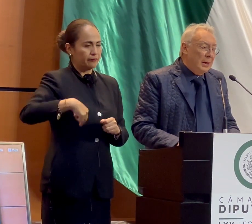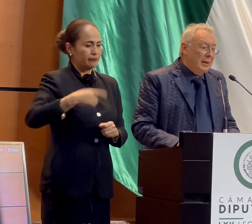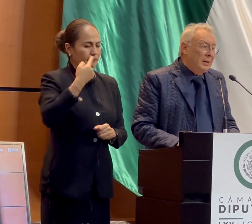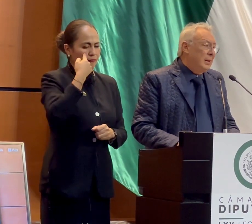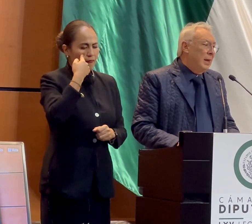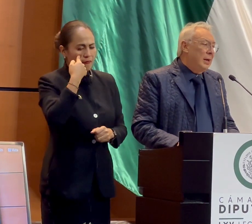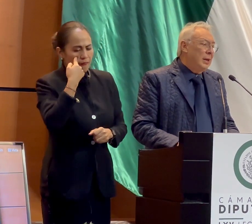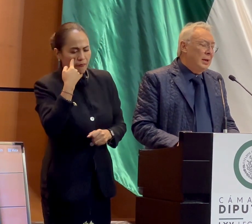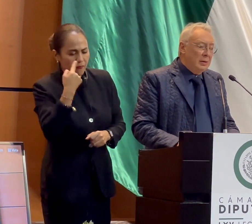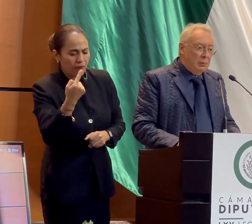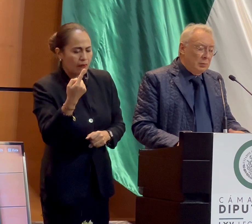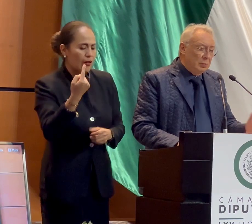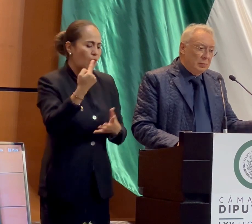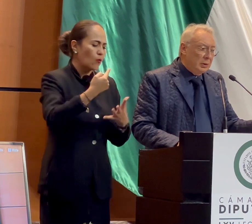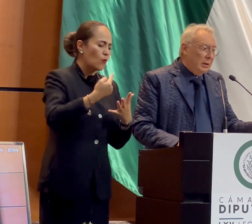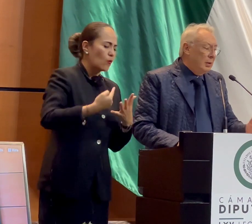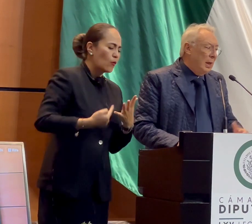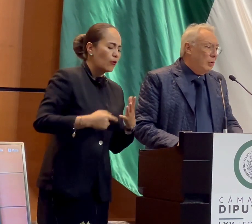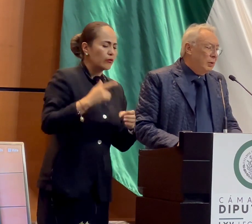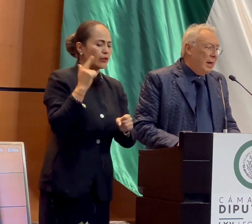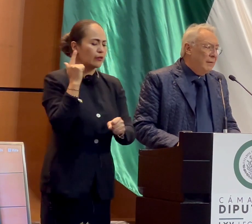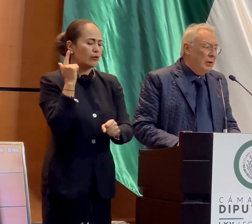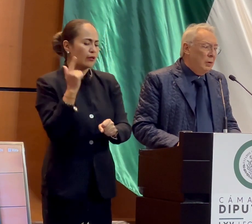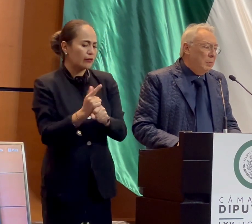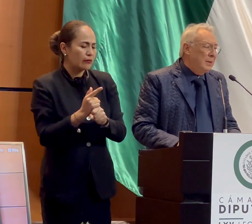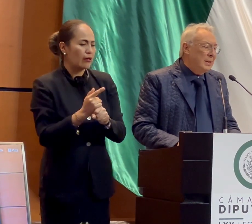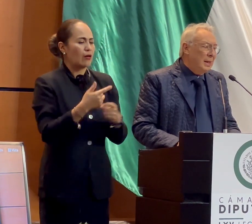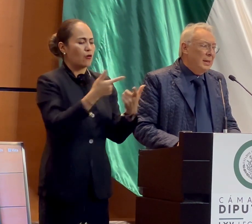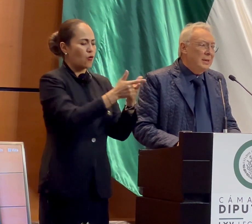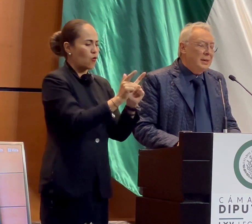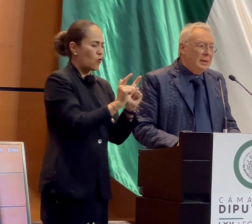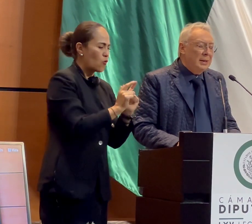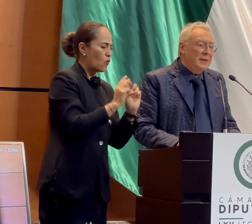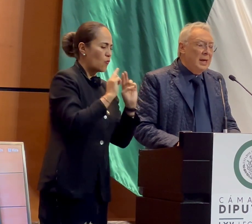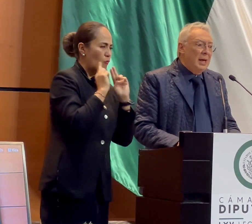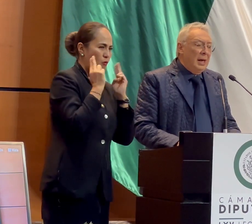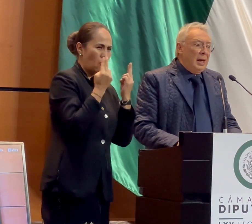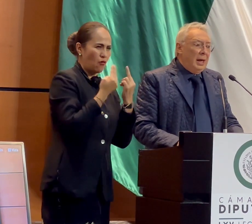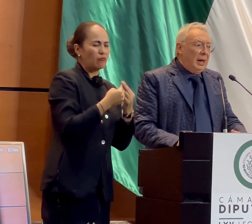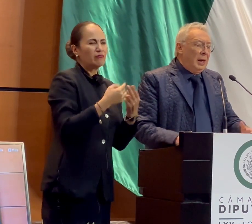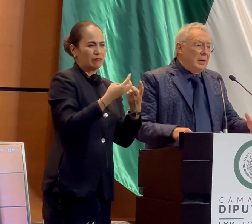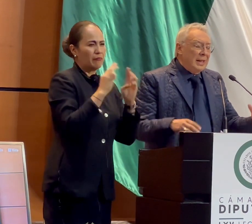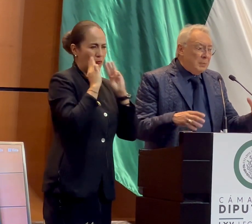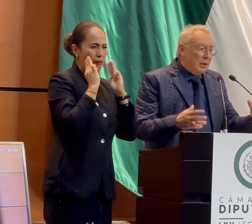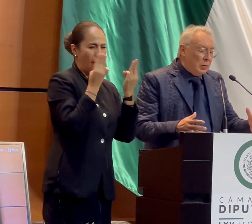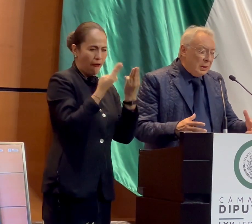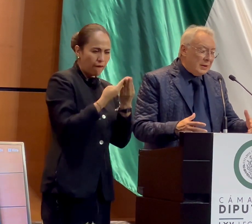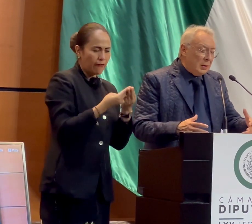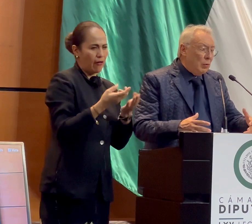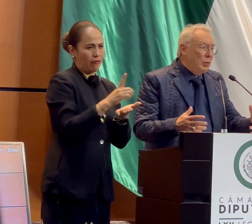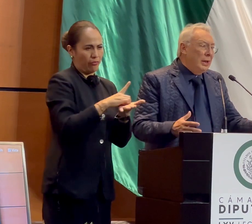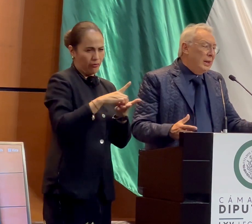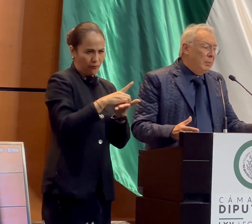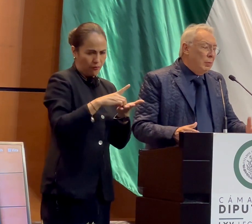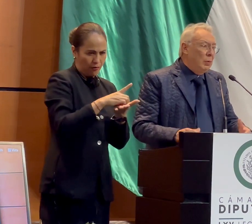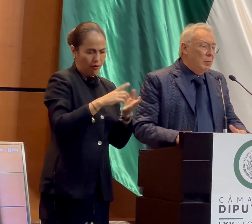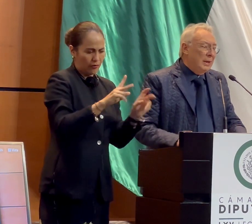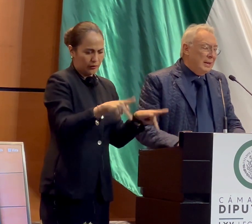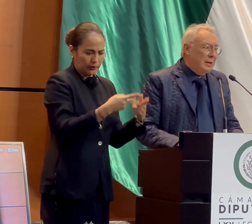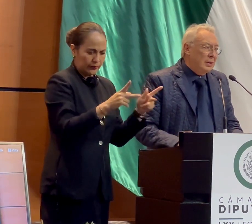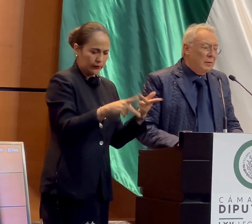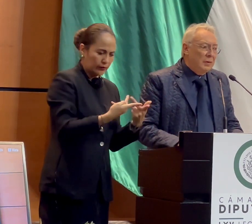precisamente para detectar un narcotráfico y pistas clandestinas. Estas personas, con un